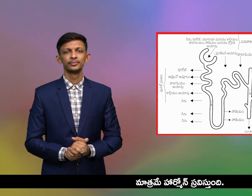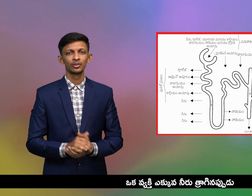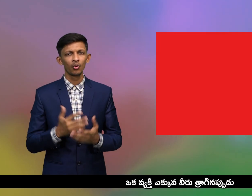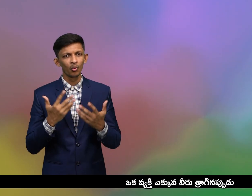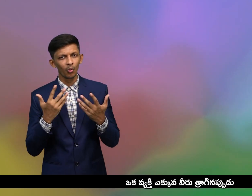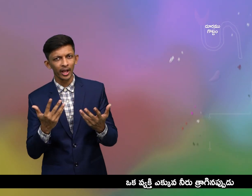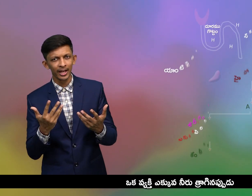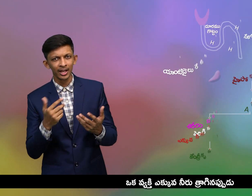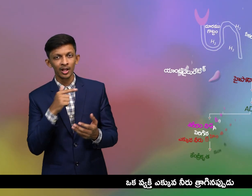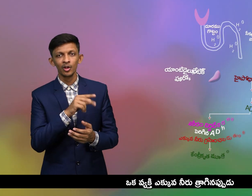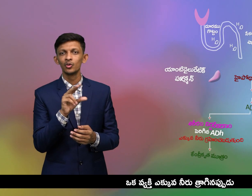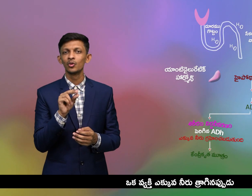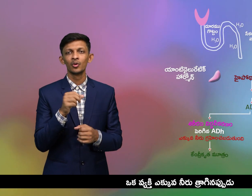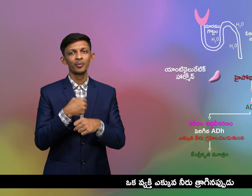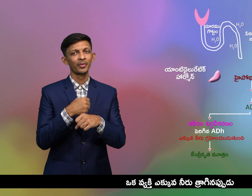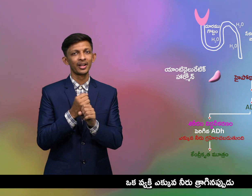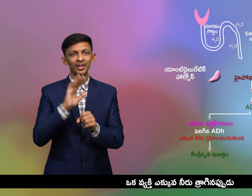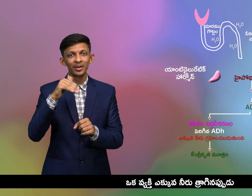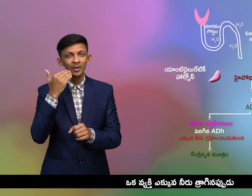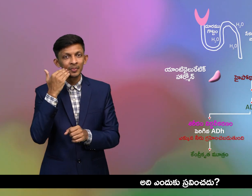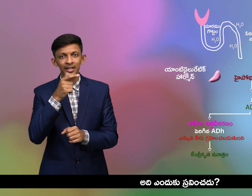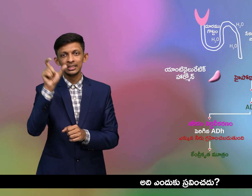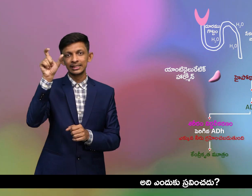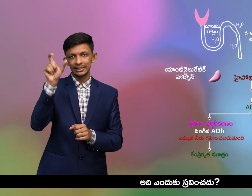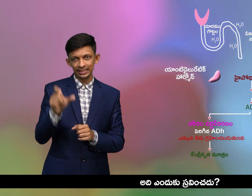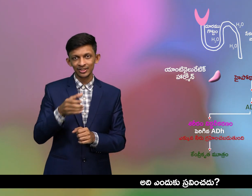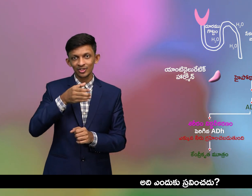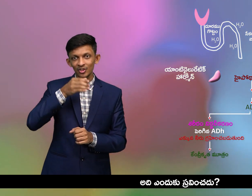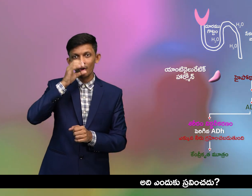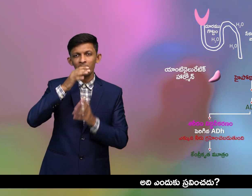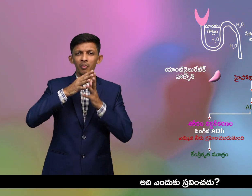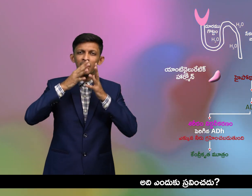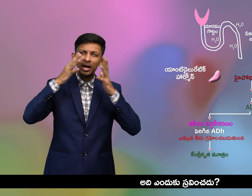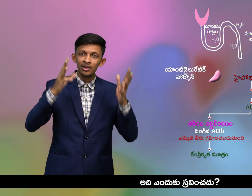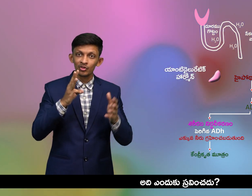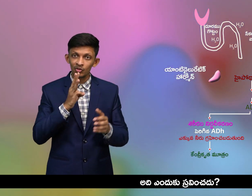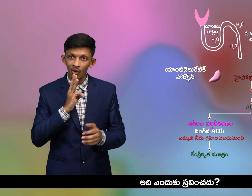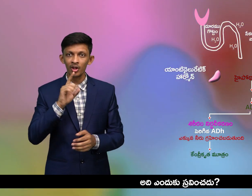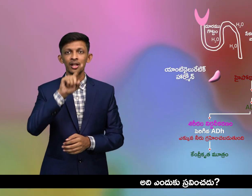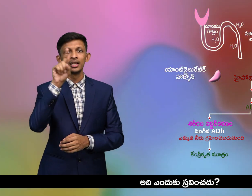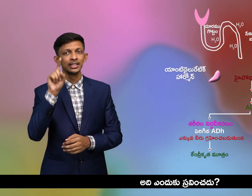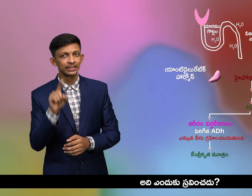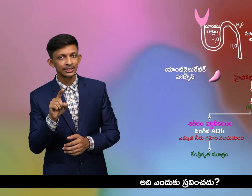ఒక వ్యక్తి ఎక్కువ నీరు త్రాగినప్పుడు అది ఎందుకు స్రవించదు?